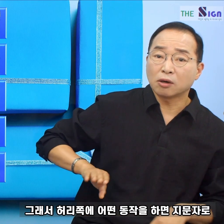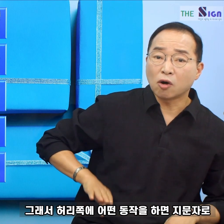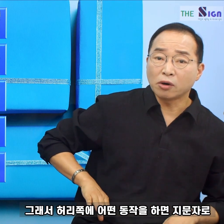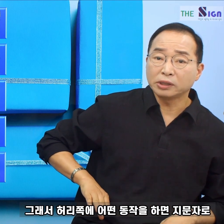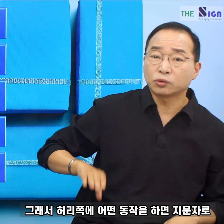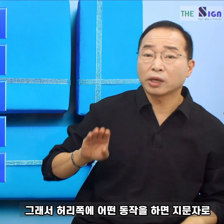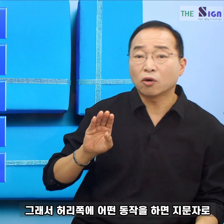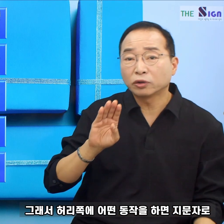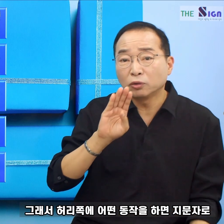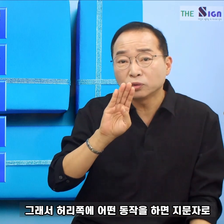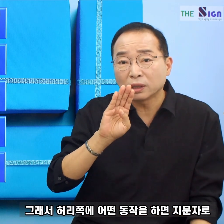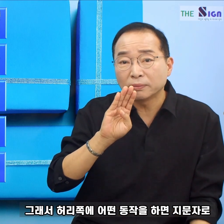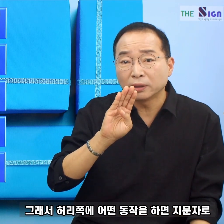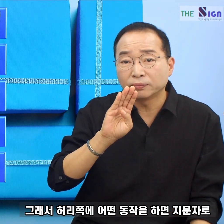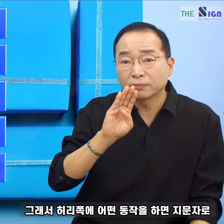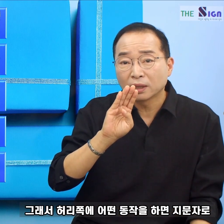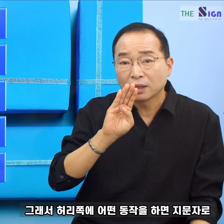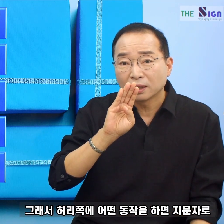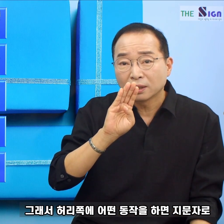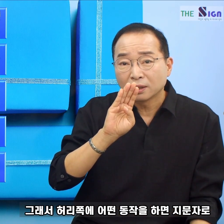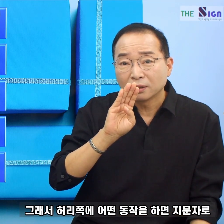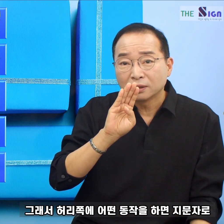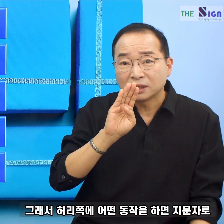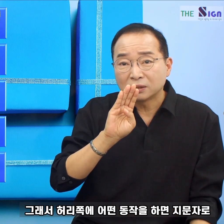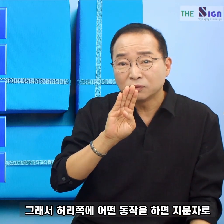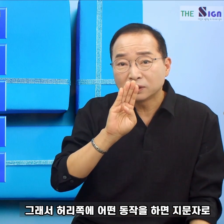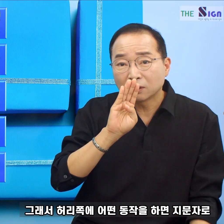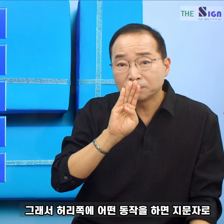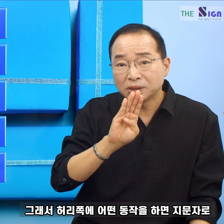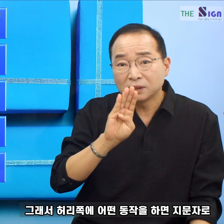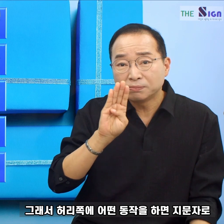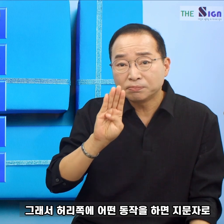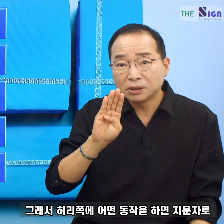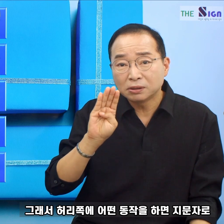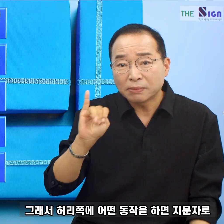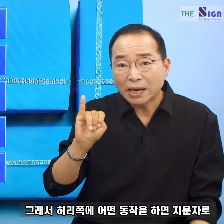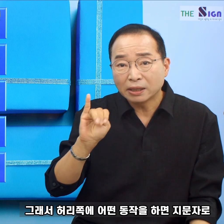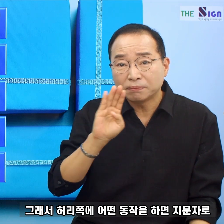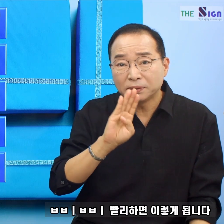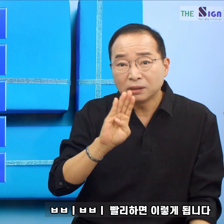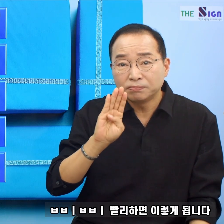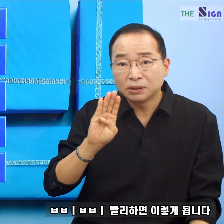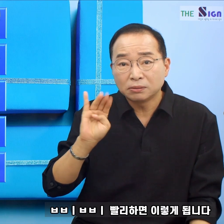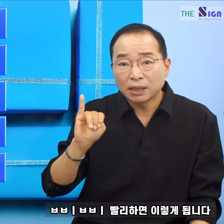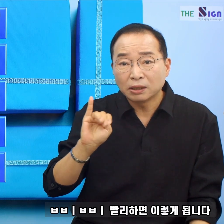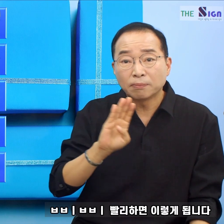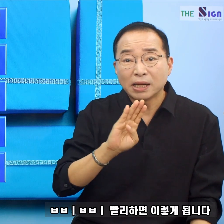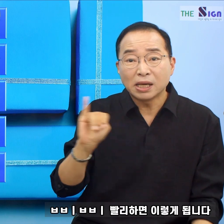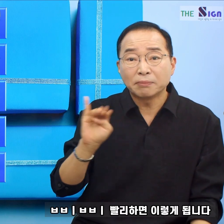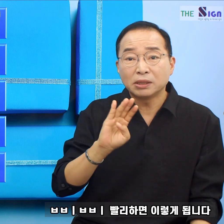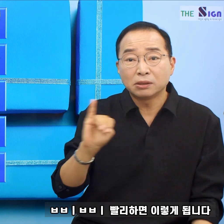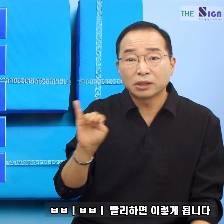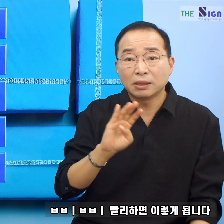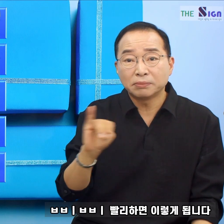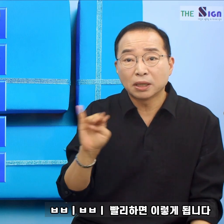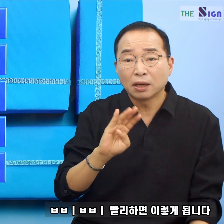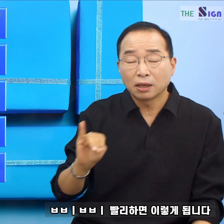허리 쪽에 어떤 동작이냐면 지문자로 비읍 비읍 아이 비읍 비읍 아이, 이거 빨리 하면 이렇게 됩니다.